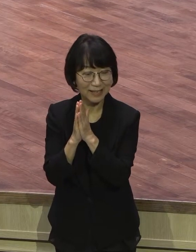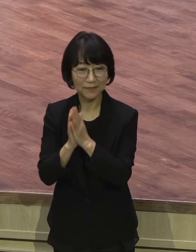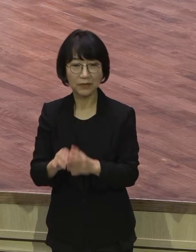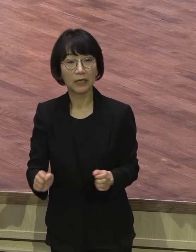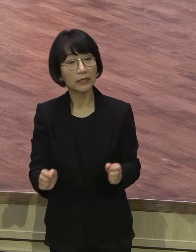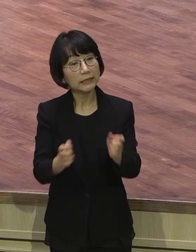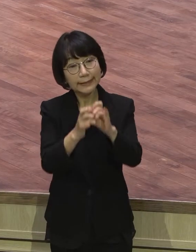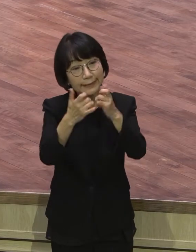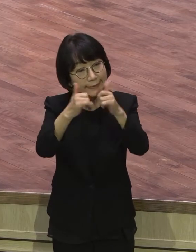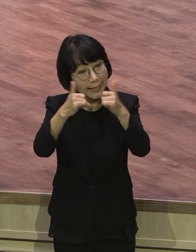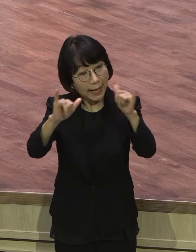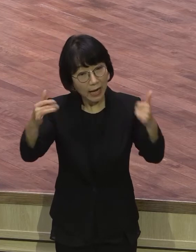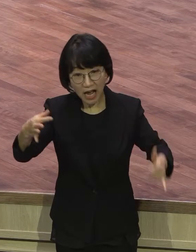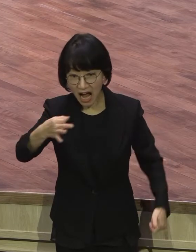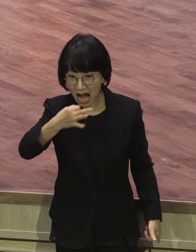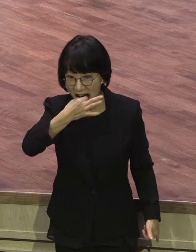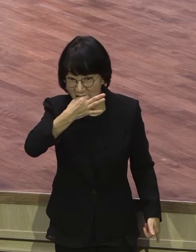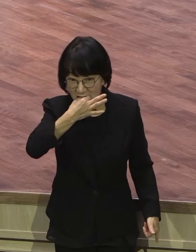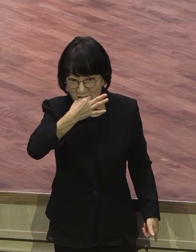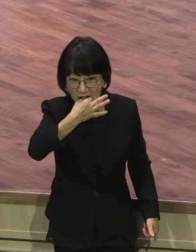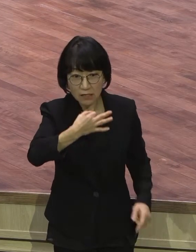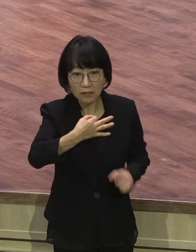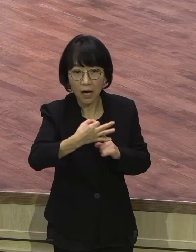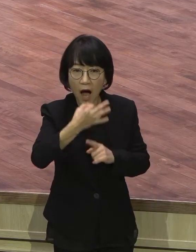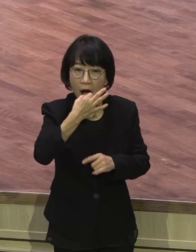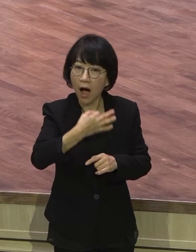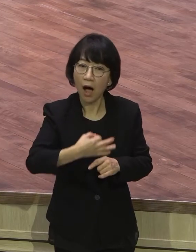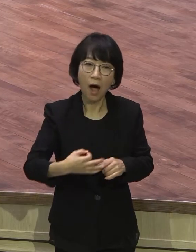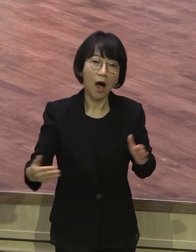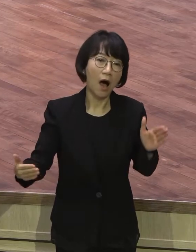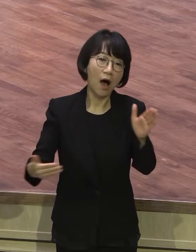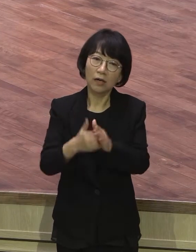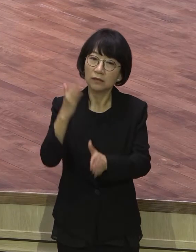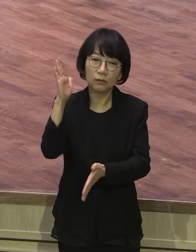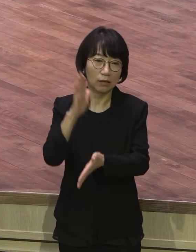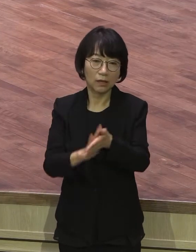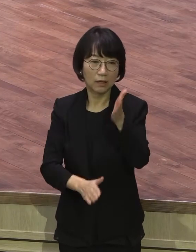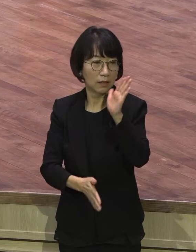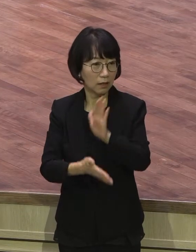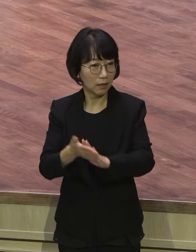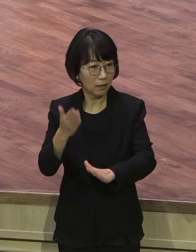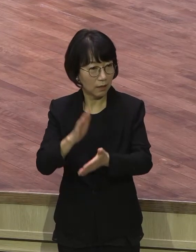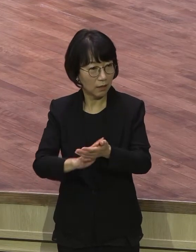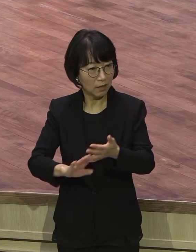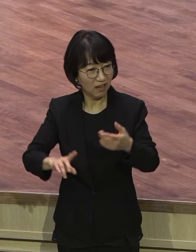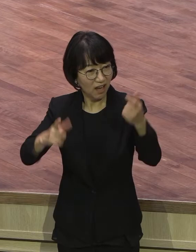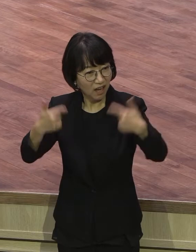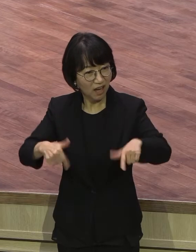인간의 욕심이란 것은요 끝이 없습니다. 끝이 없어.